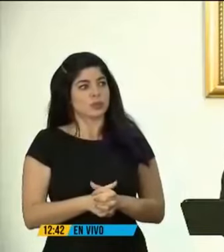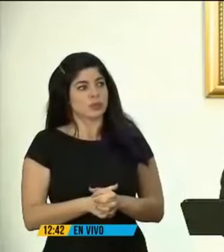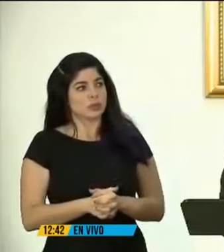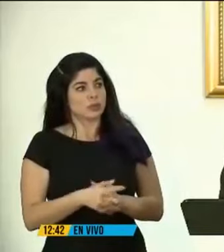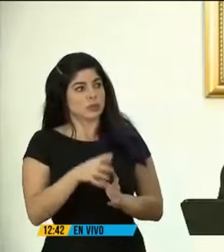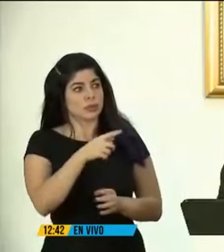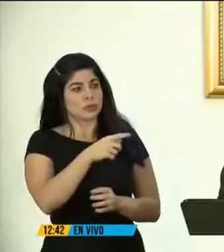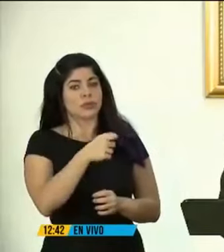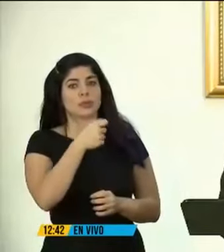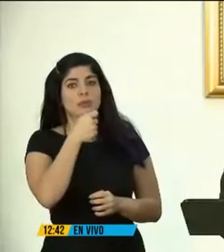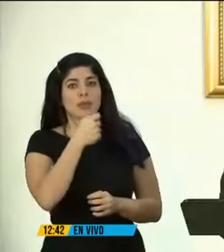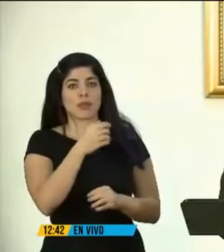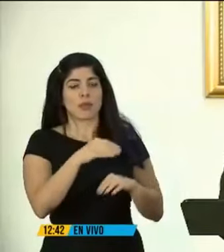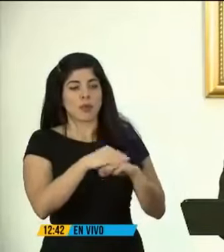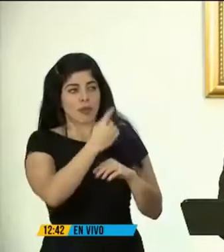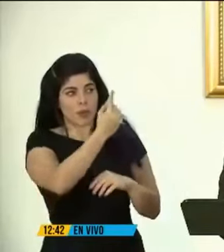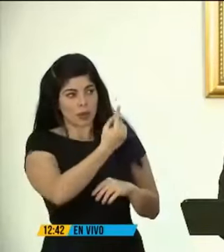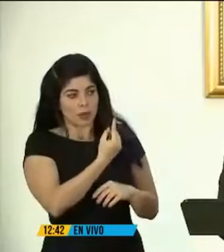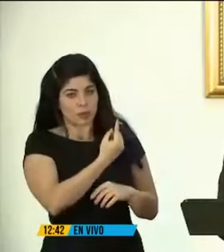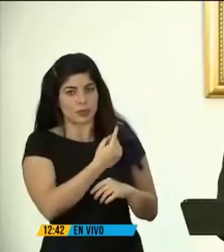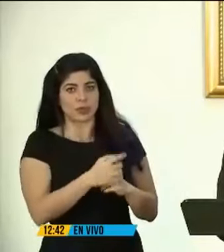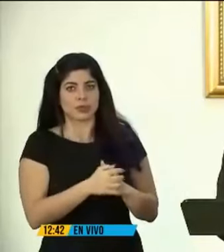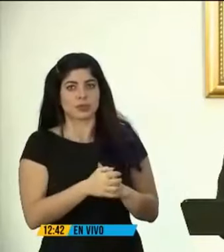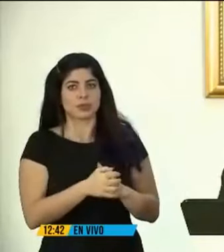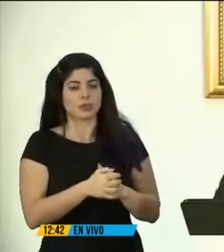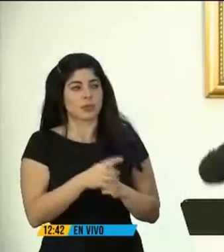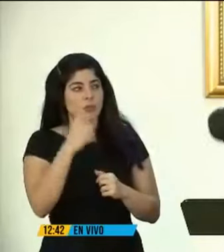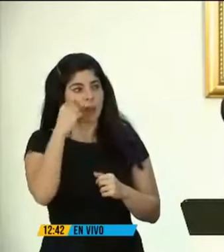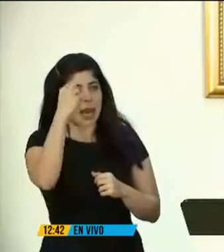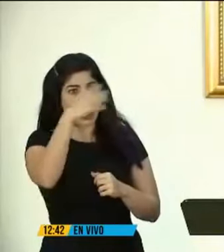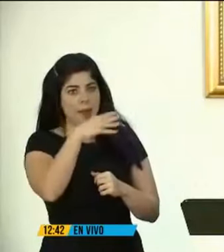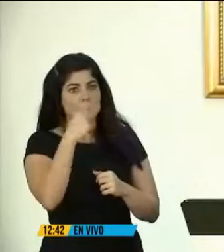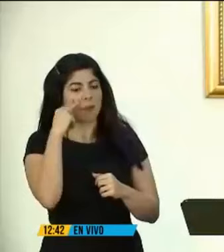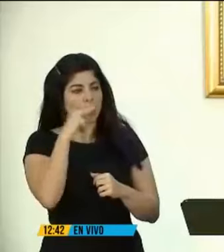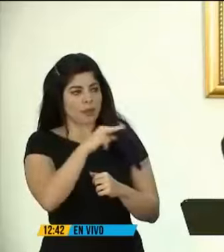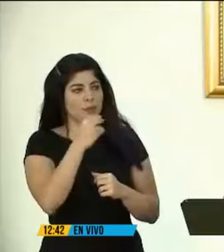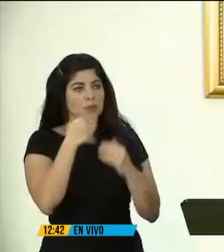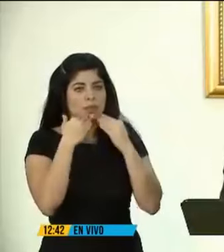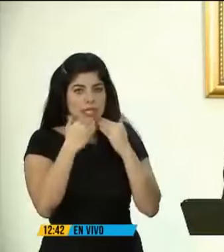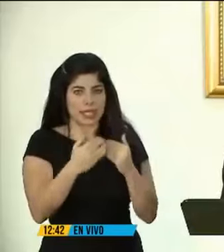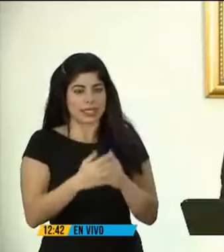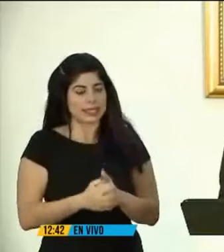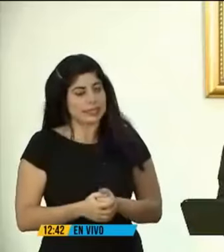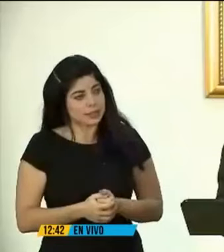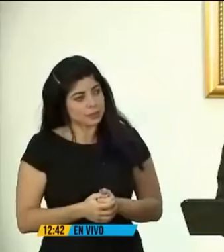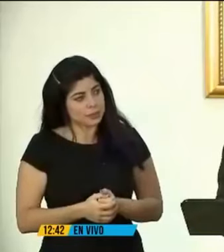Don Carlos, si gusta nos hacemos un poquito más abajo para que la lámpara no me lo tape. Muchas gracias.